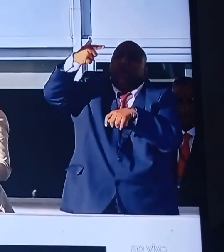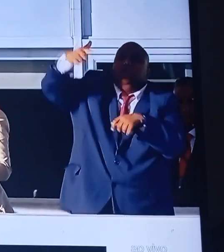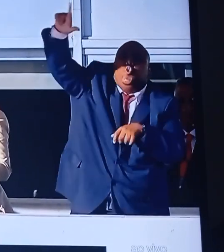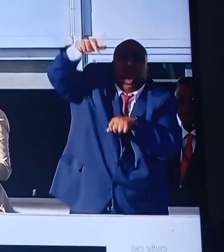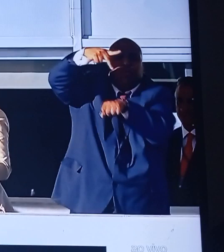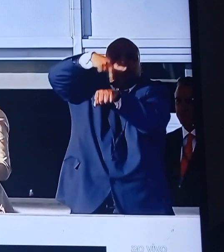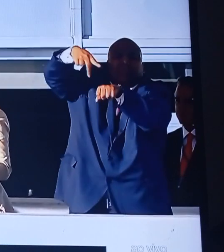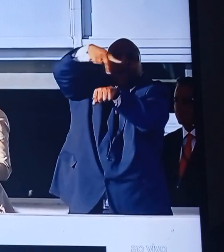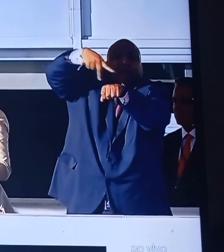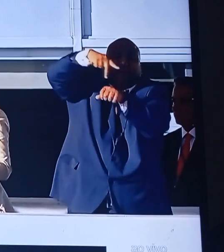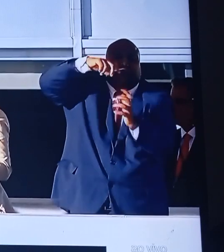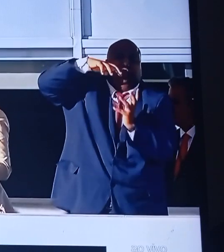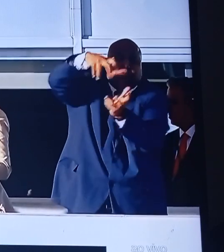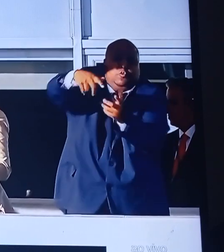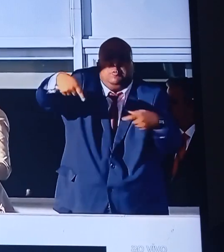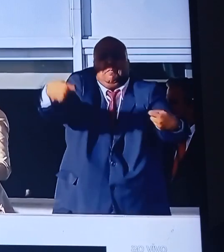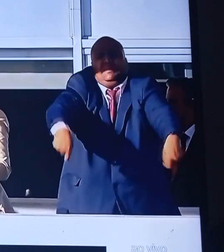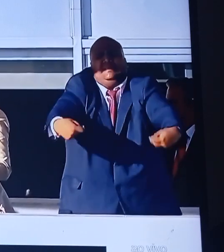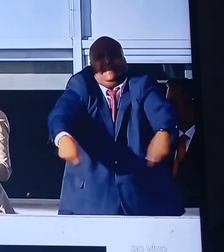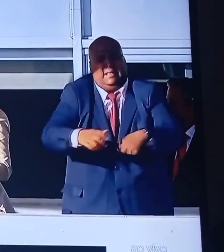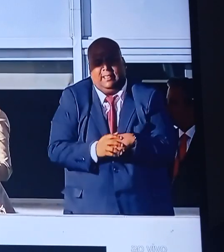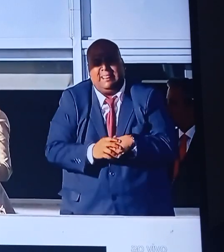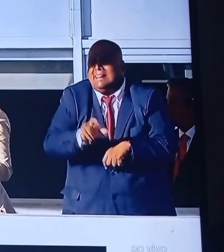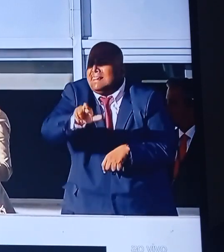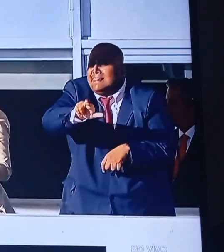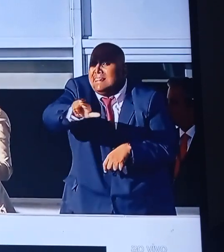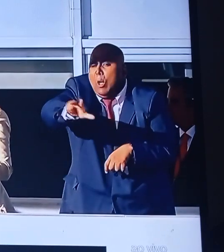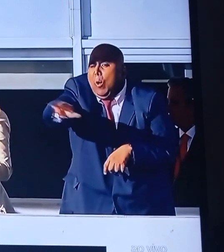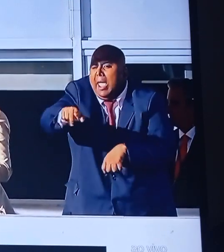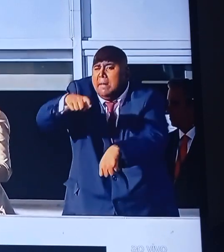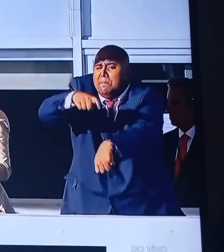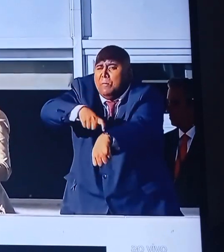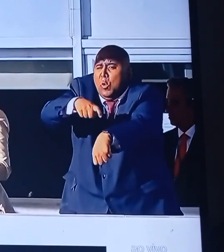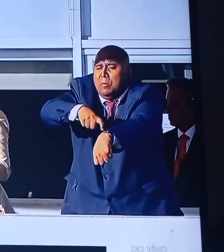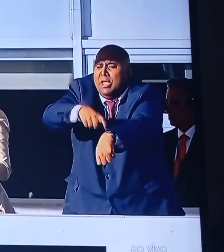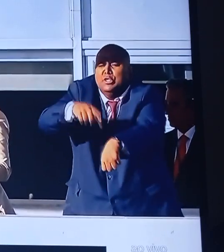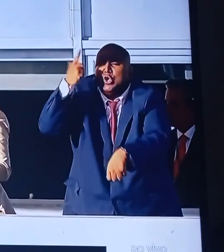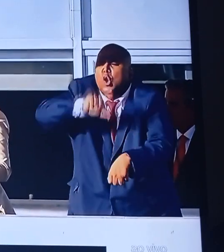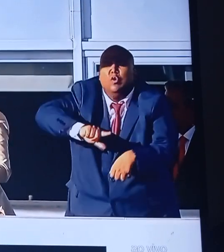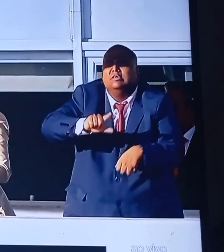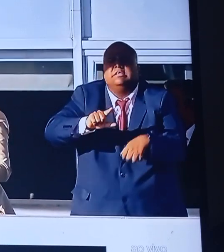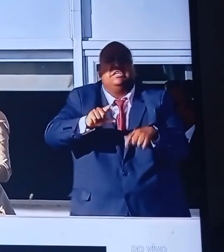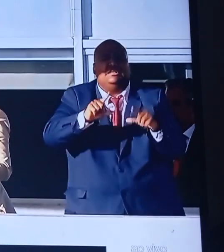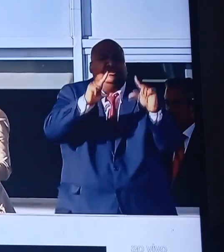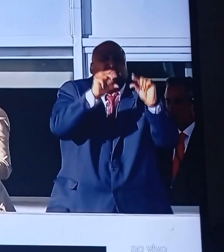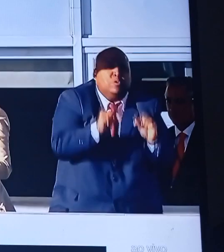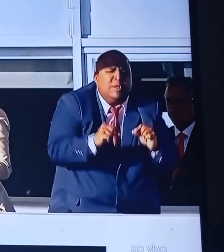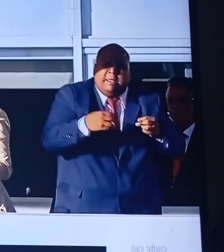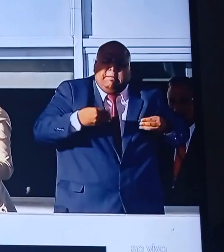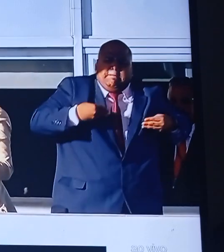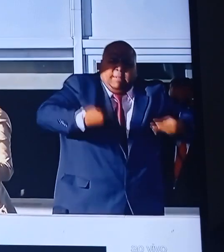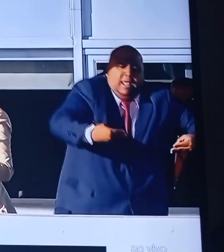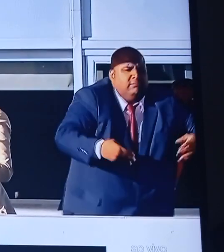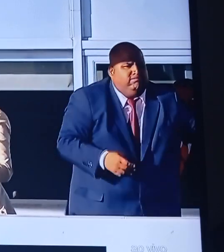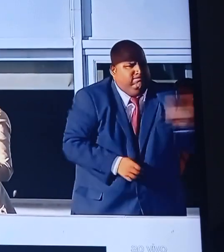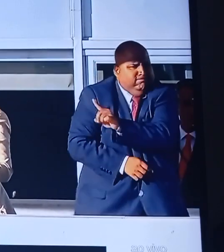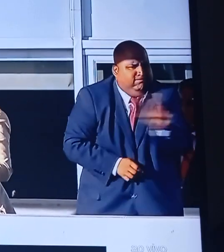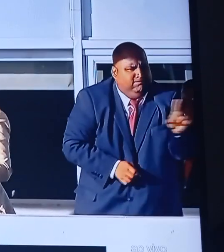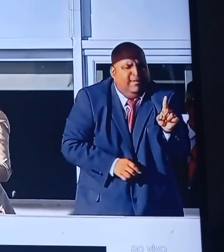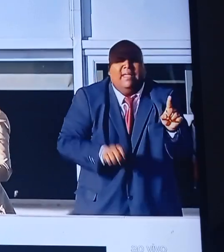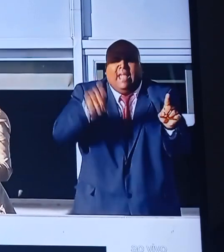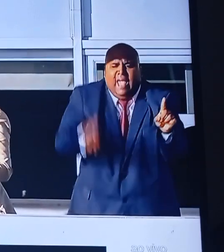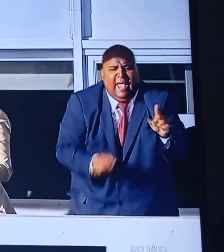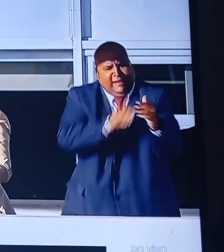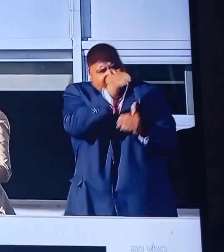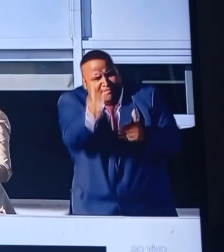com todos os países do mundo. Não é hora para ressentimentos estéreis. Agora é hora de o Brasil